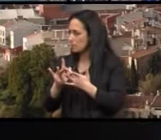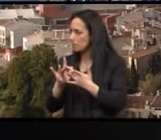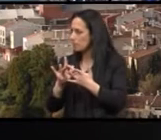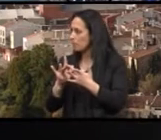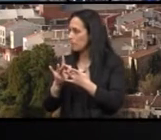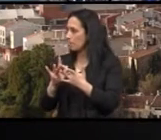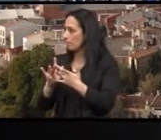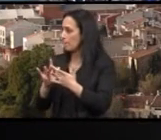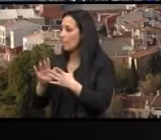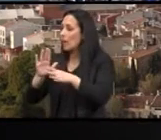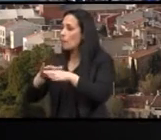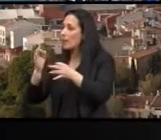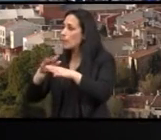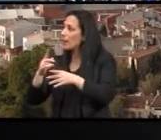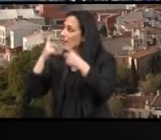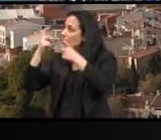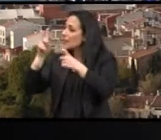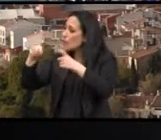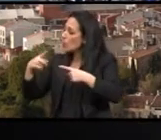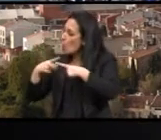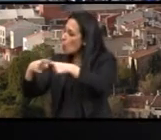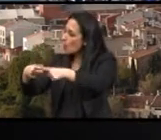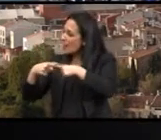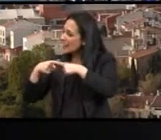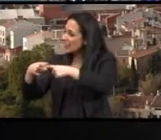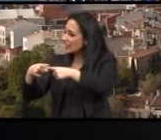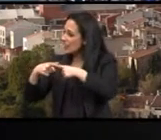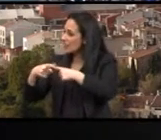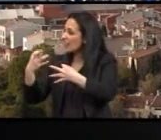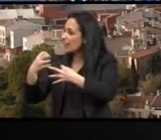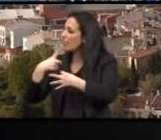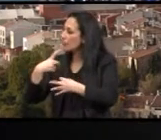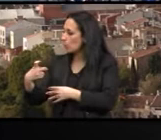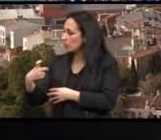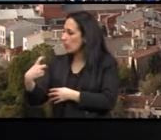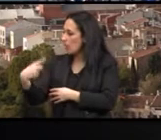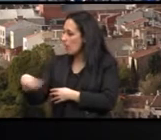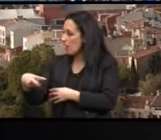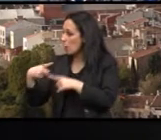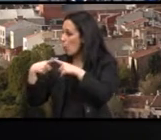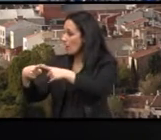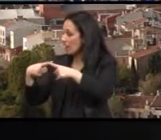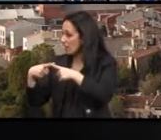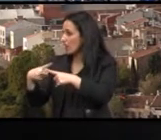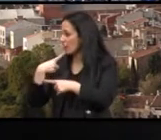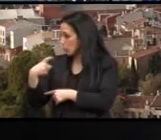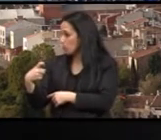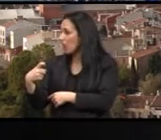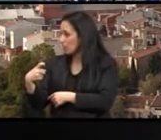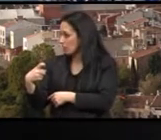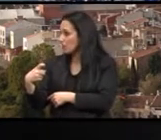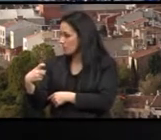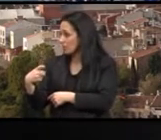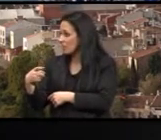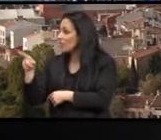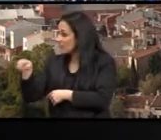per alguna forma inclús compartir les dificultats, a vegades, inclús per compartir aquestes dificultats. Dificultats i intentar millorar-les.